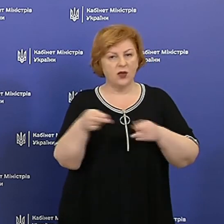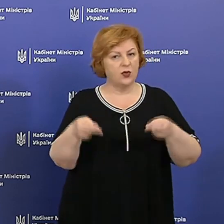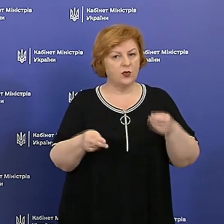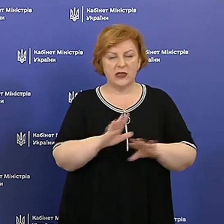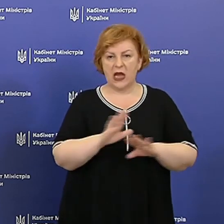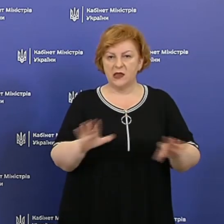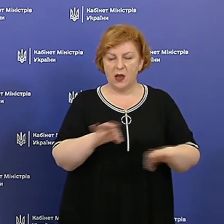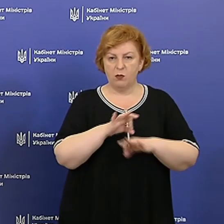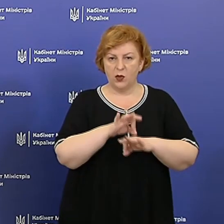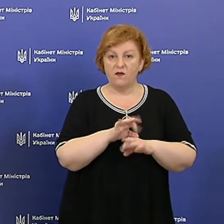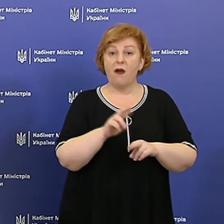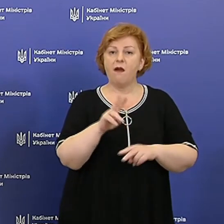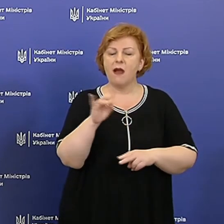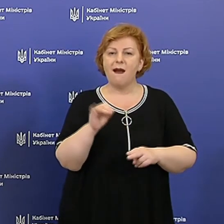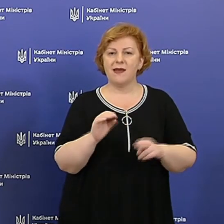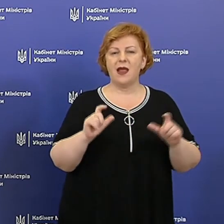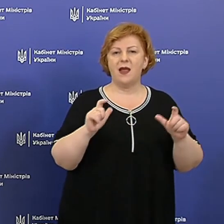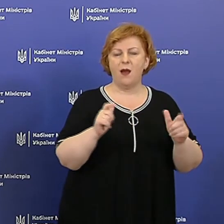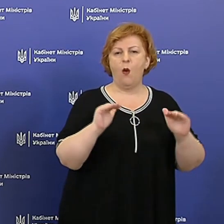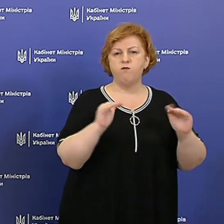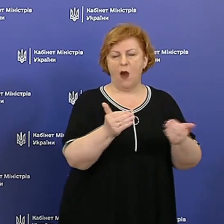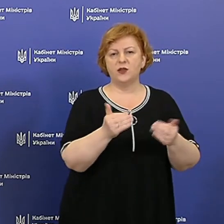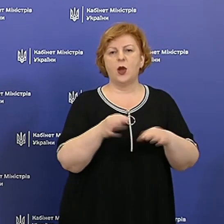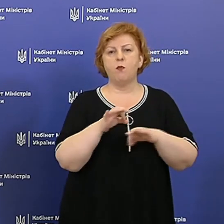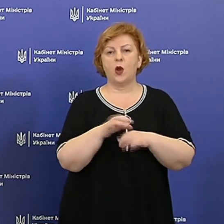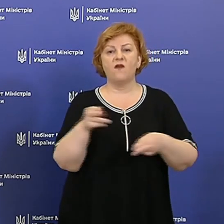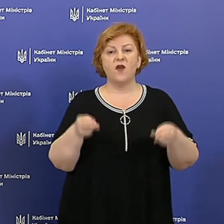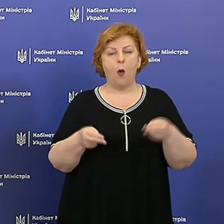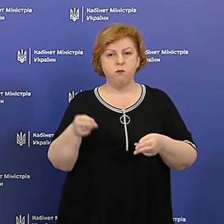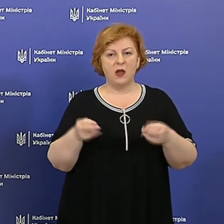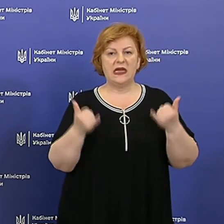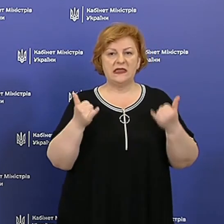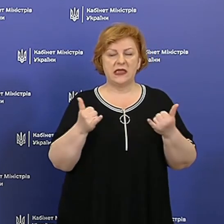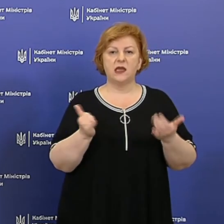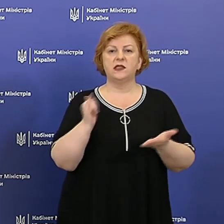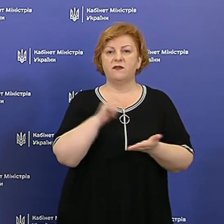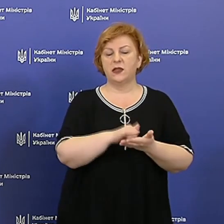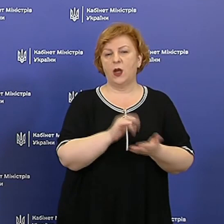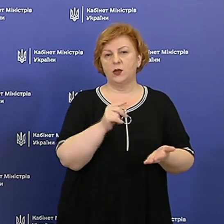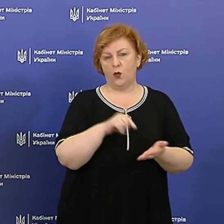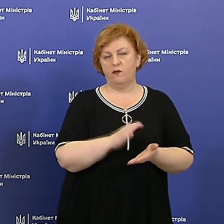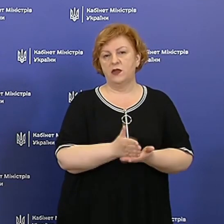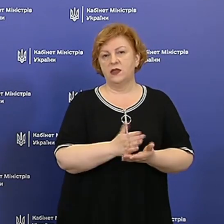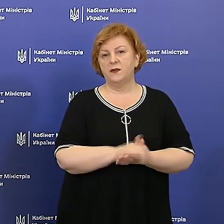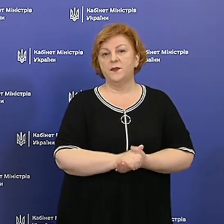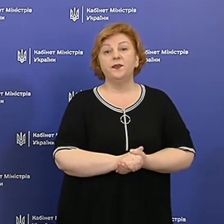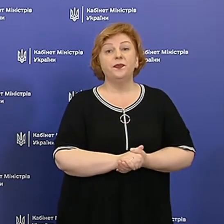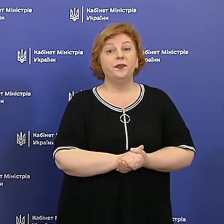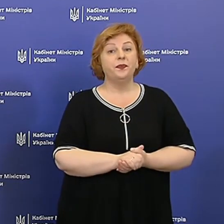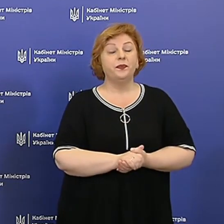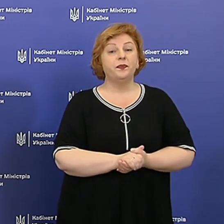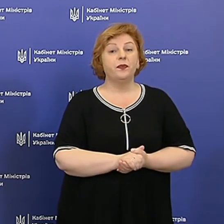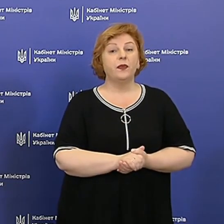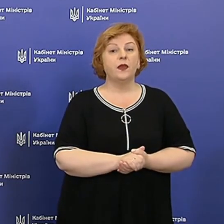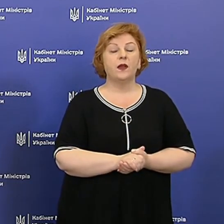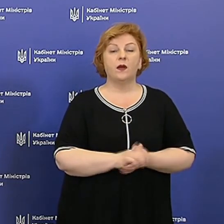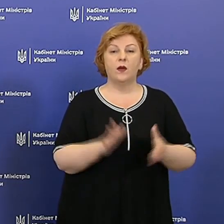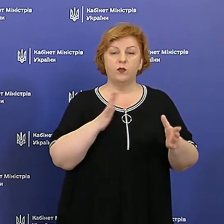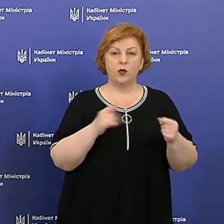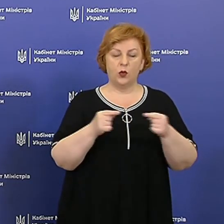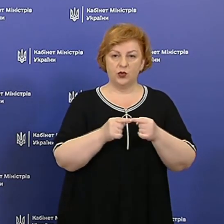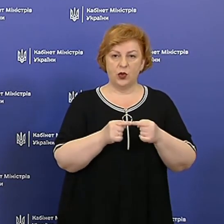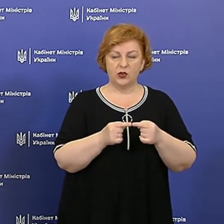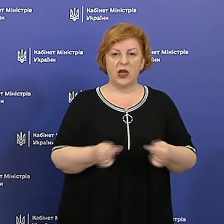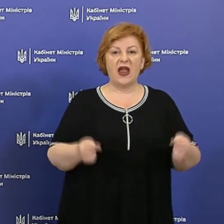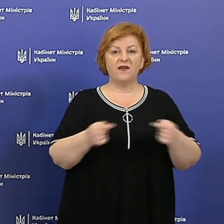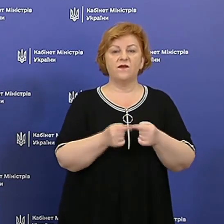не проводяться. Які обмеження на проведення операцій зараз встановлені? Надзвичайно чітко було визначено